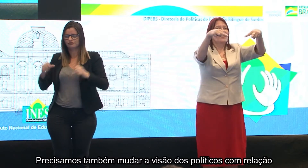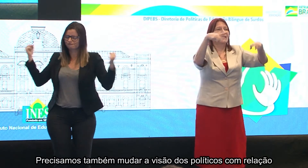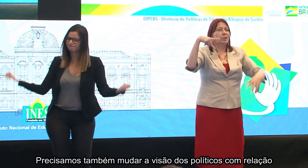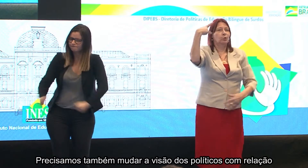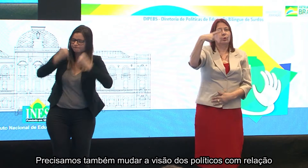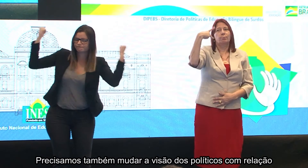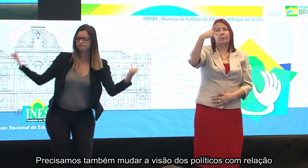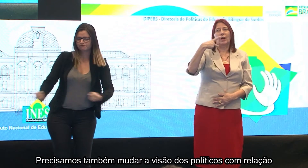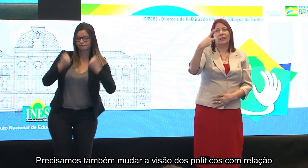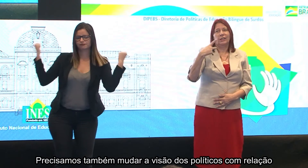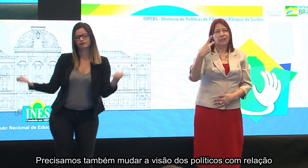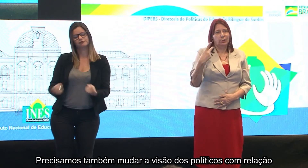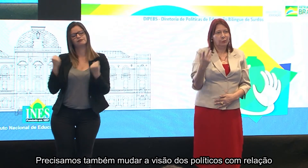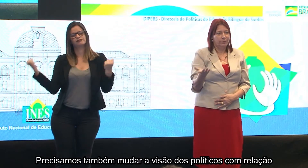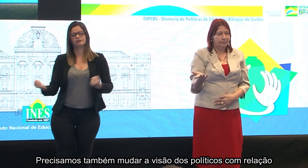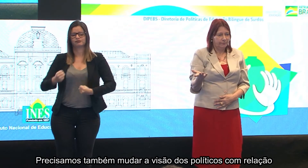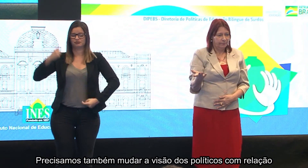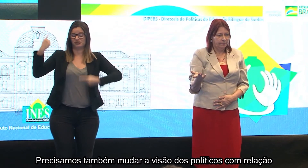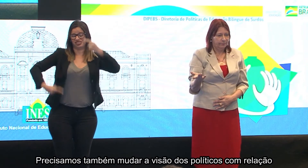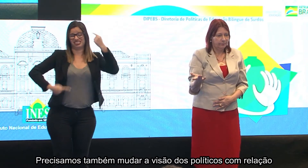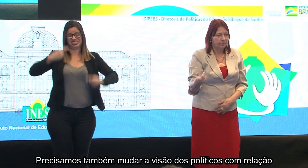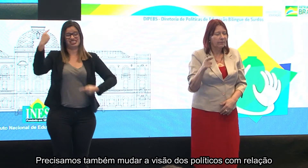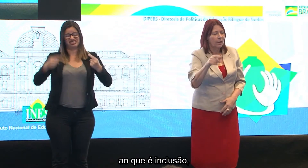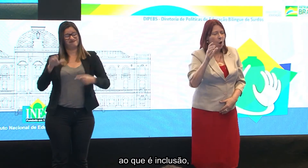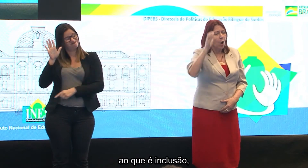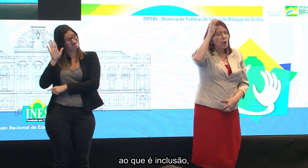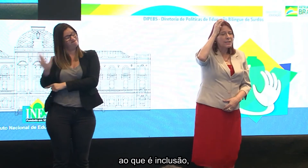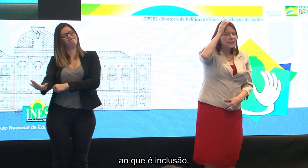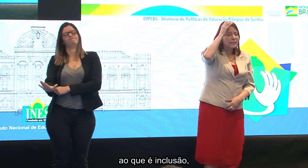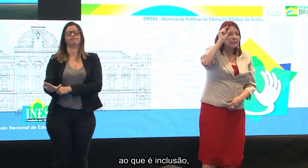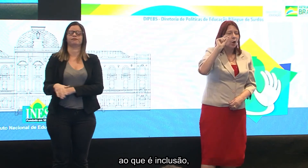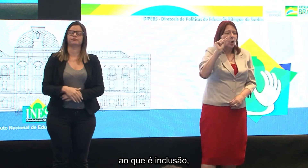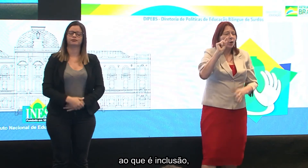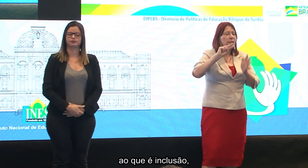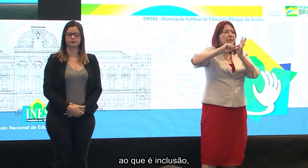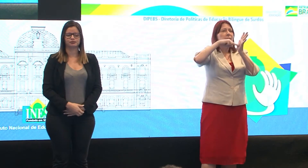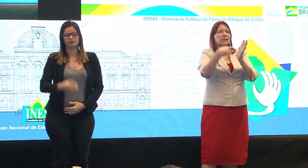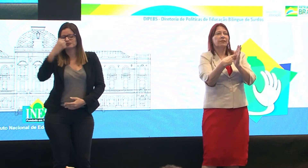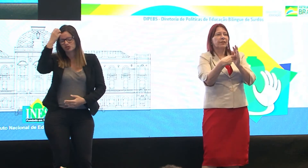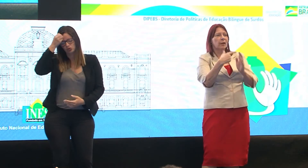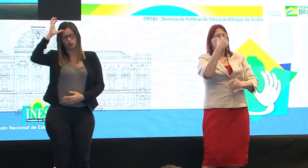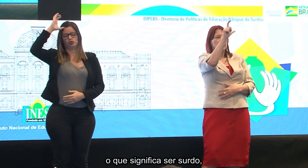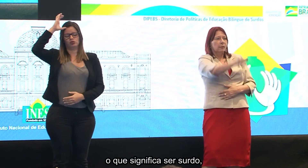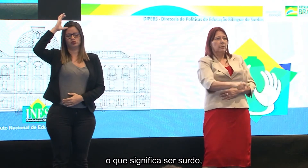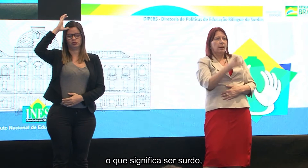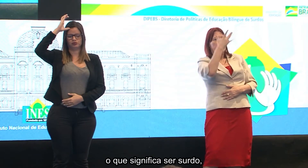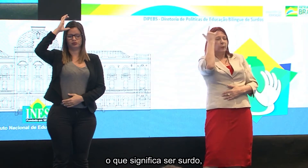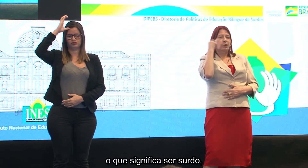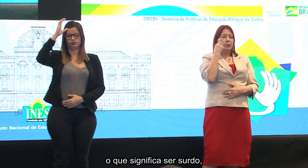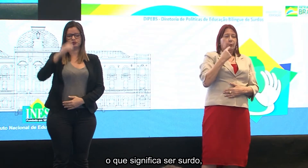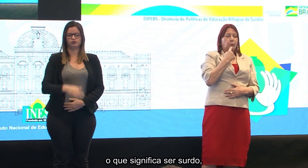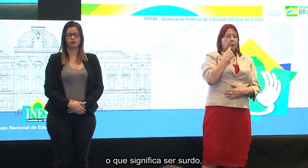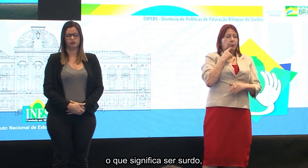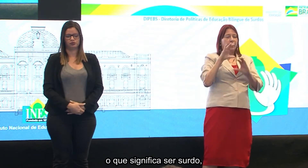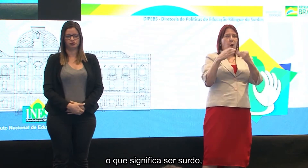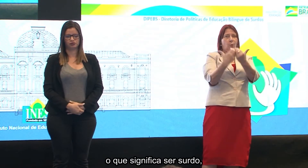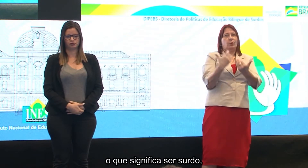Precisamos também mudar a visão dos políticos com relação ao que é inclusão. O que significa a